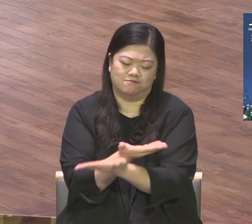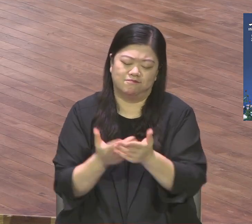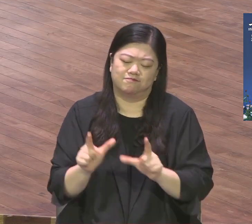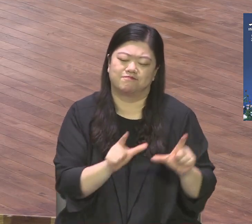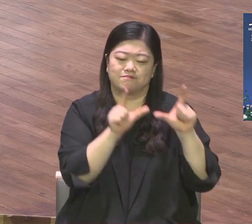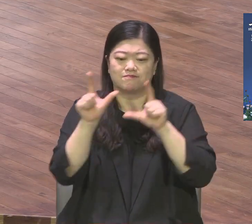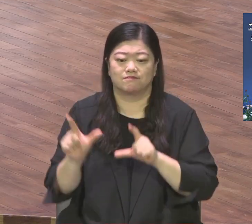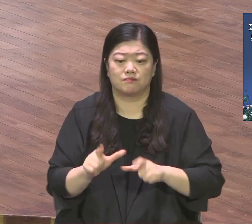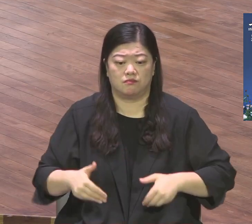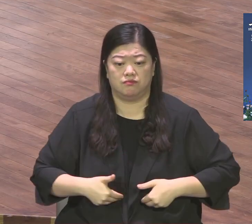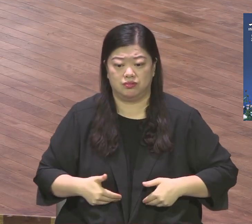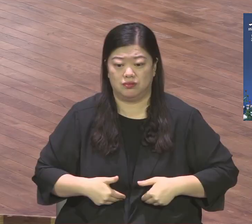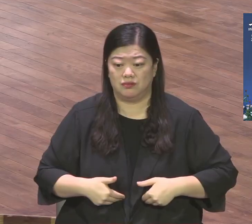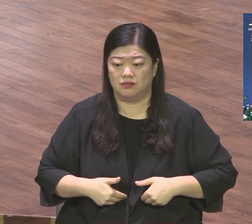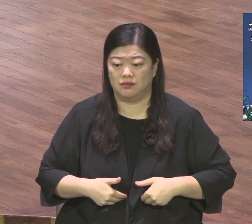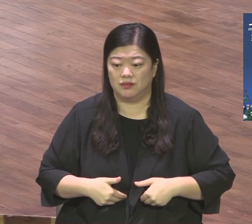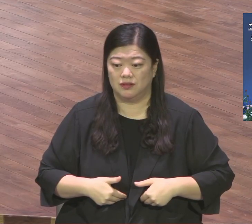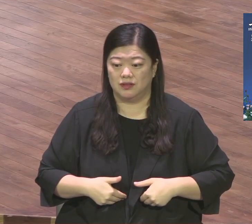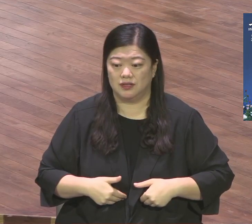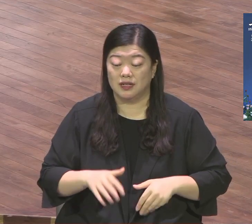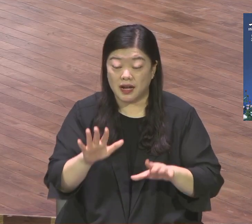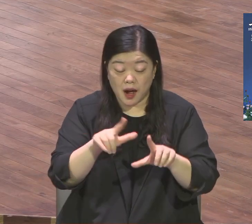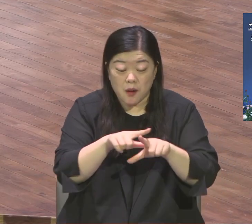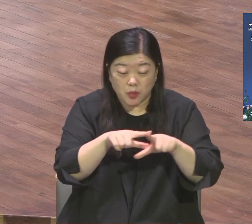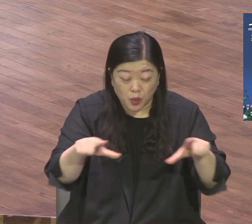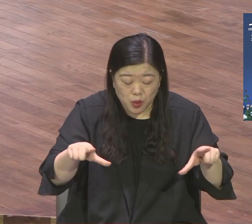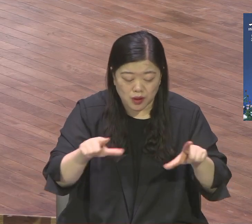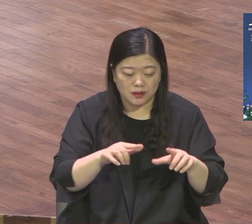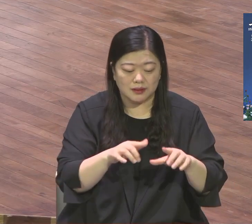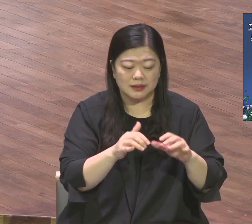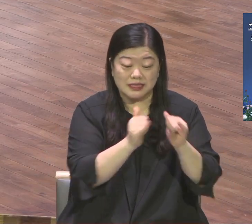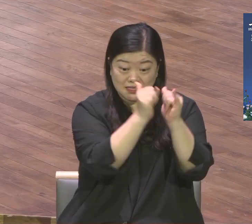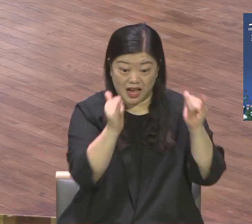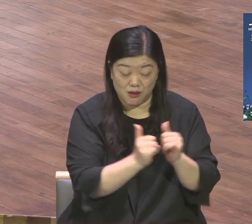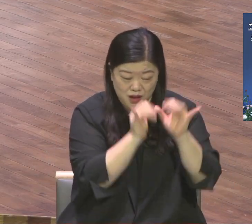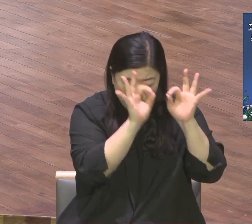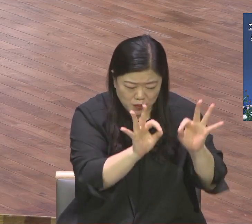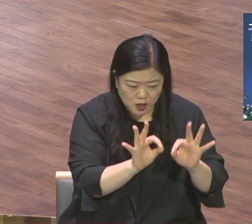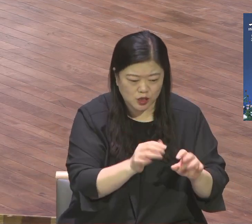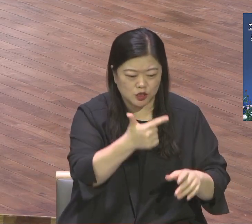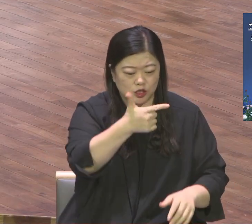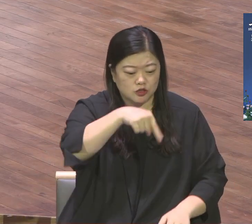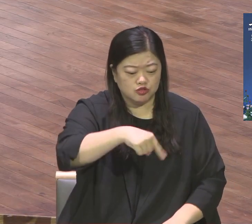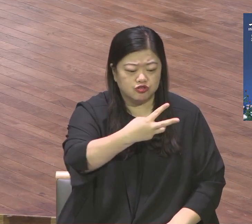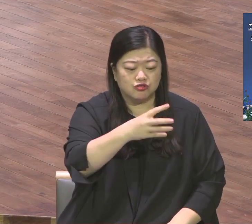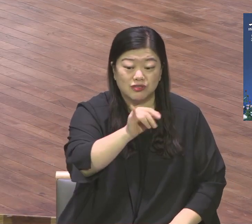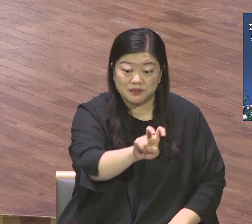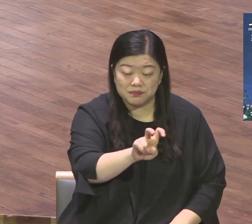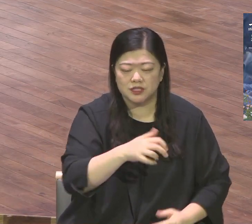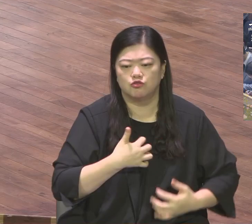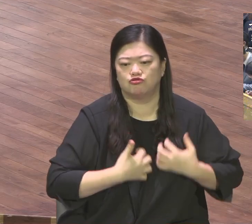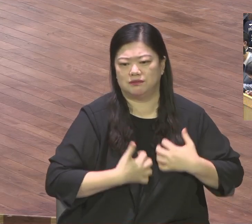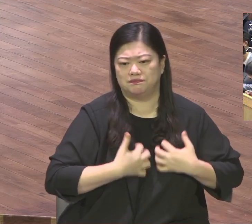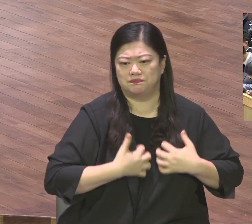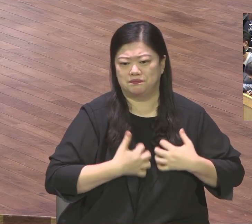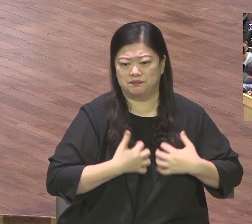수 있잖아요. 누린다 하잖아요. 그 말이 아니에요. 하나님과 예수 그리스도와 함께 누리는 엔조이.